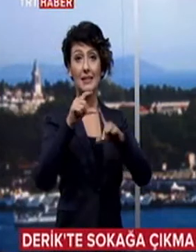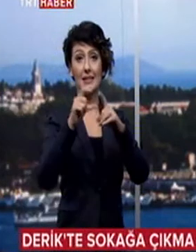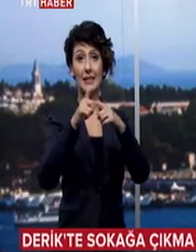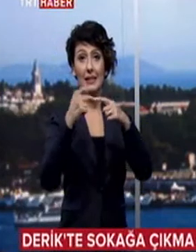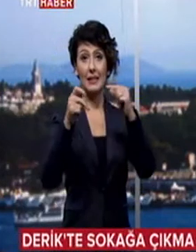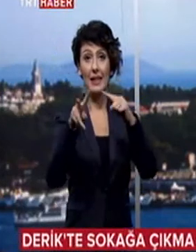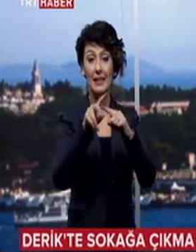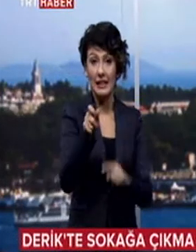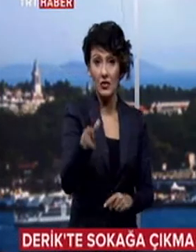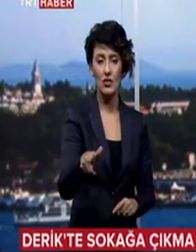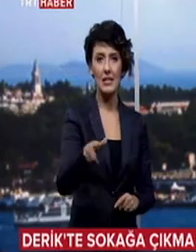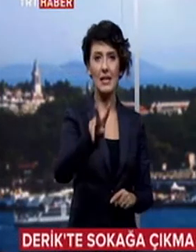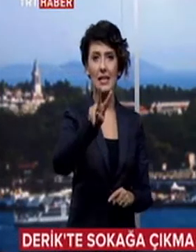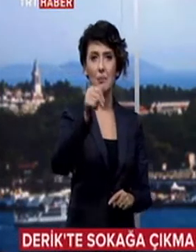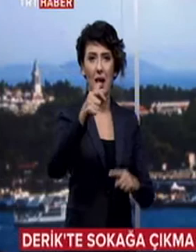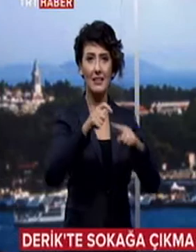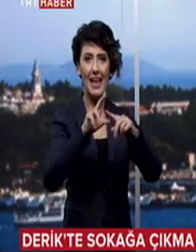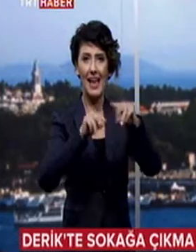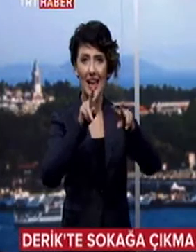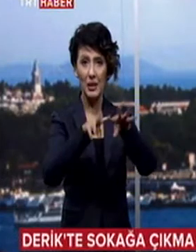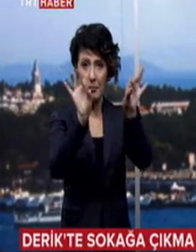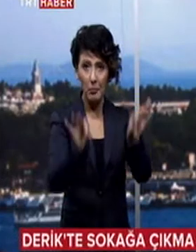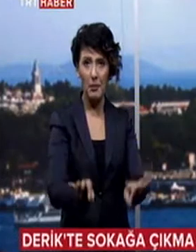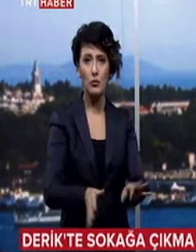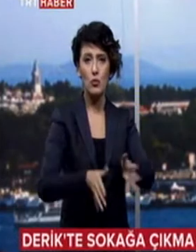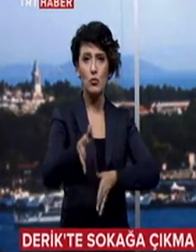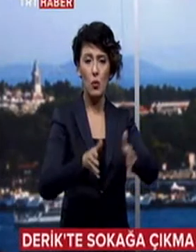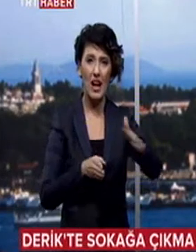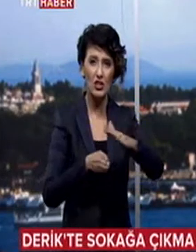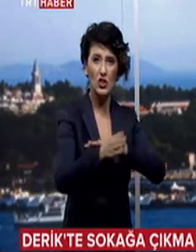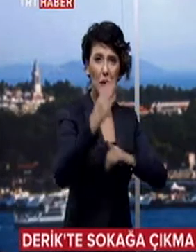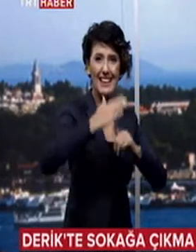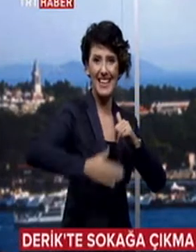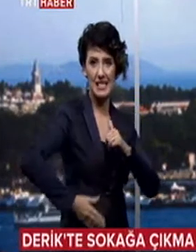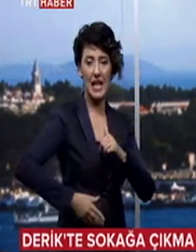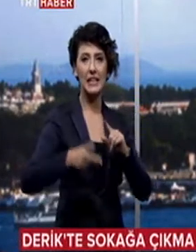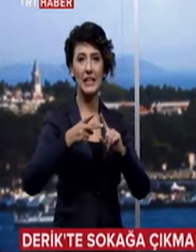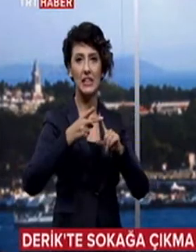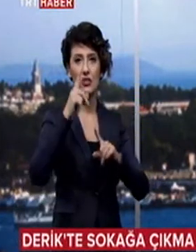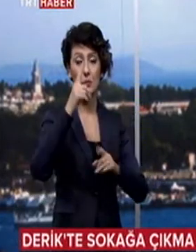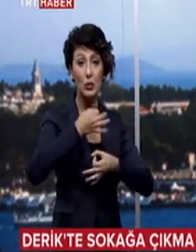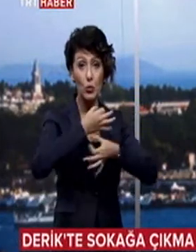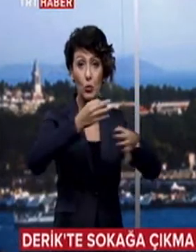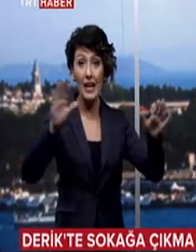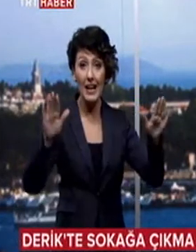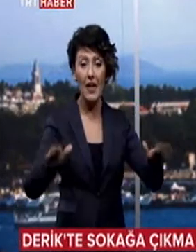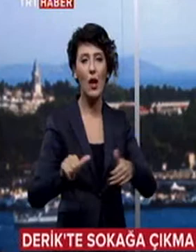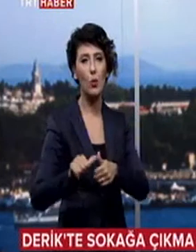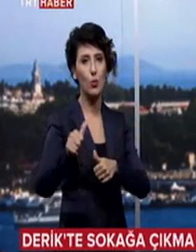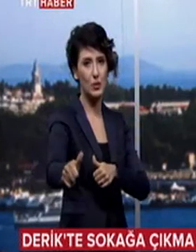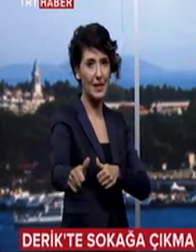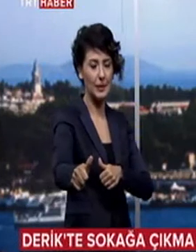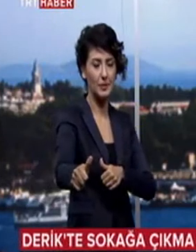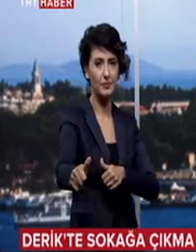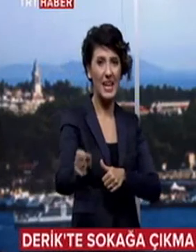Mardin'in Derik ilçesinde 26 Ekim'de başlayan sokağa çıkma yasağı İkinci bir duyuruya kadar